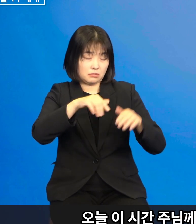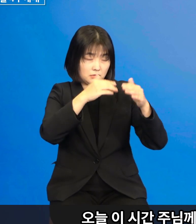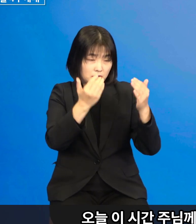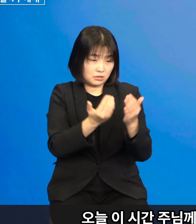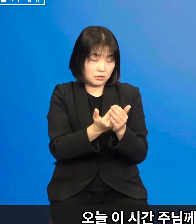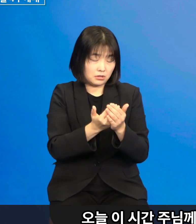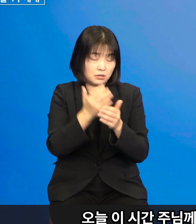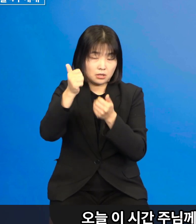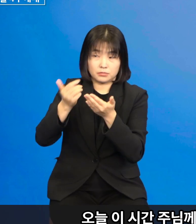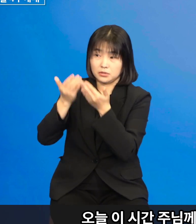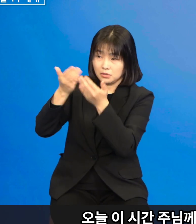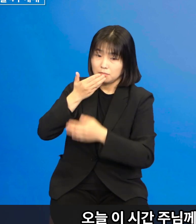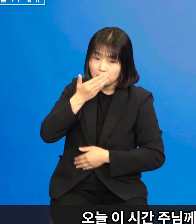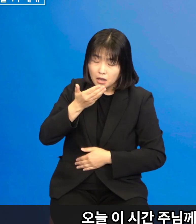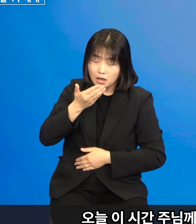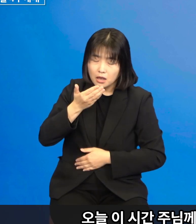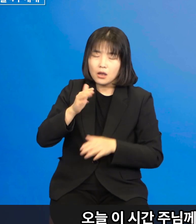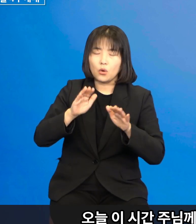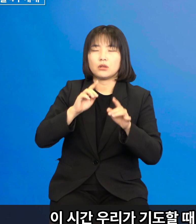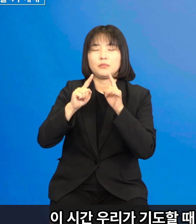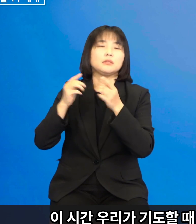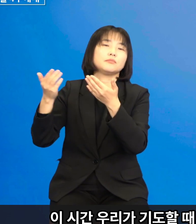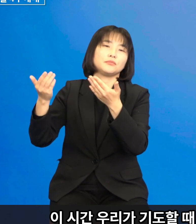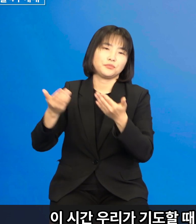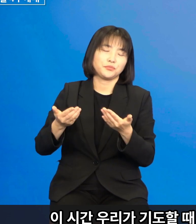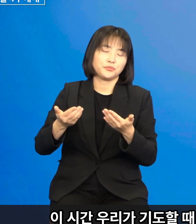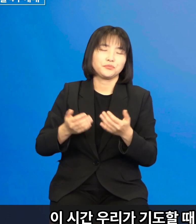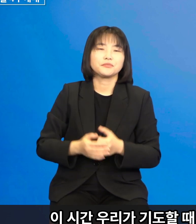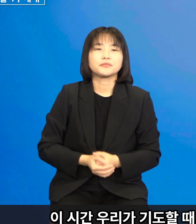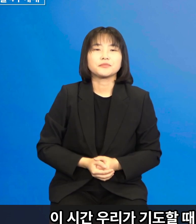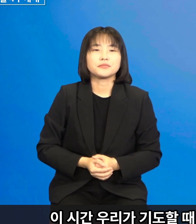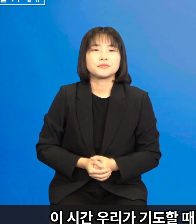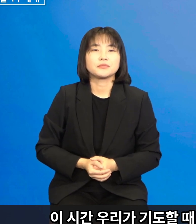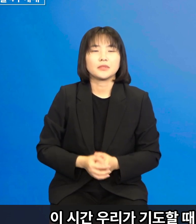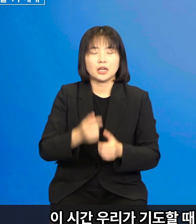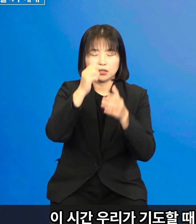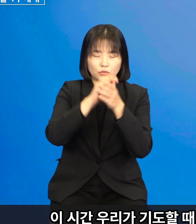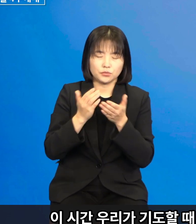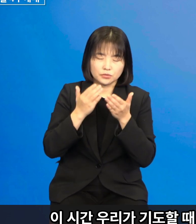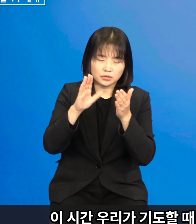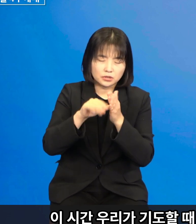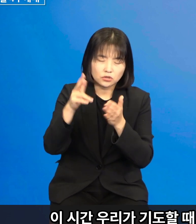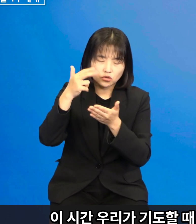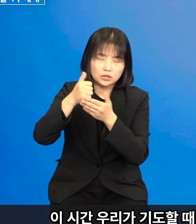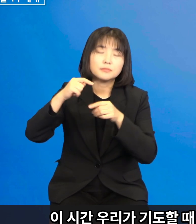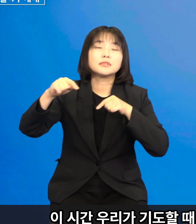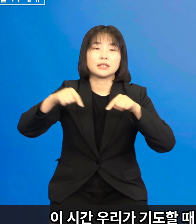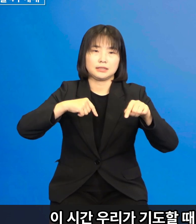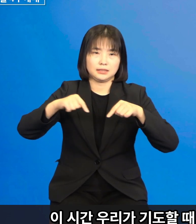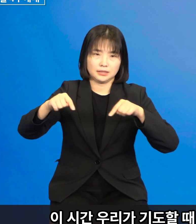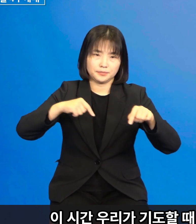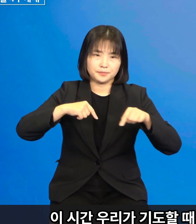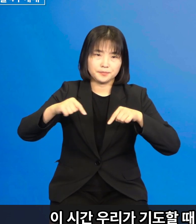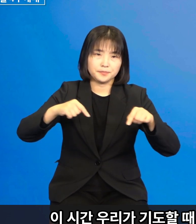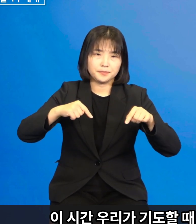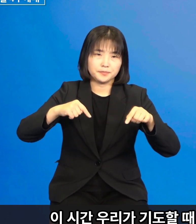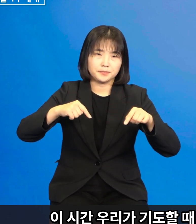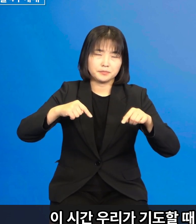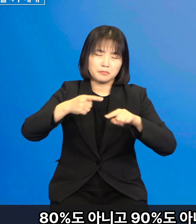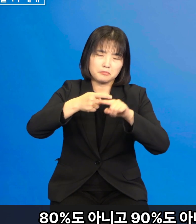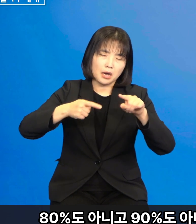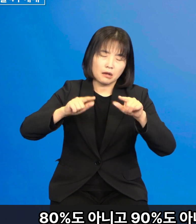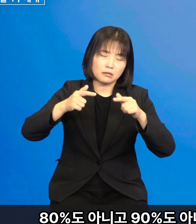시간 주님께서 우리에게 말씀하십니다. 이 시간 우리가 기도할 때 주님의 다스림을 절반도